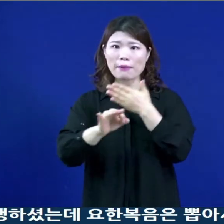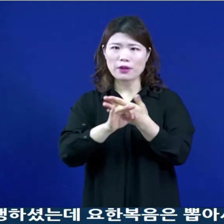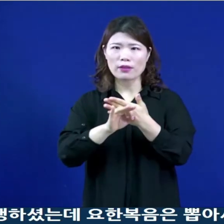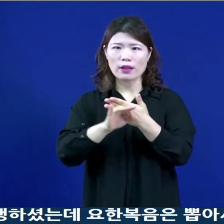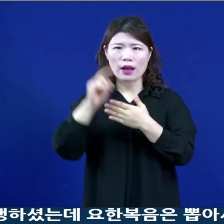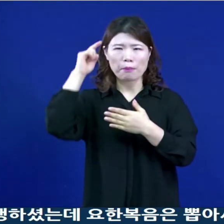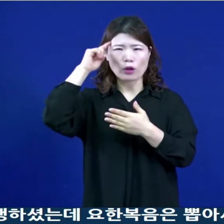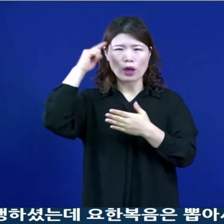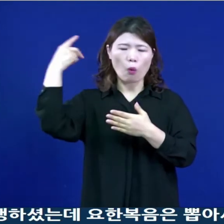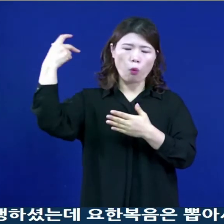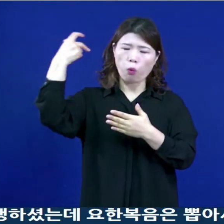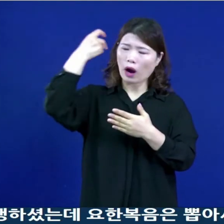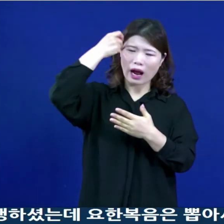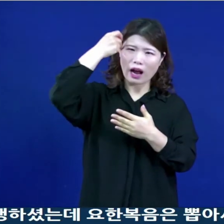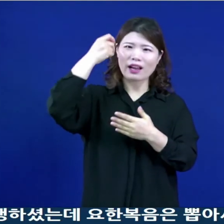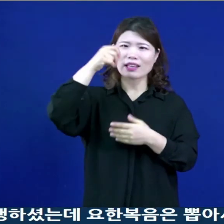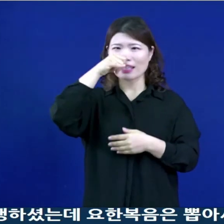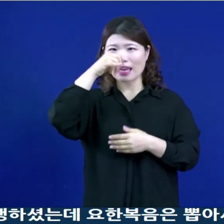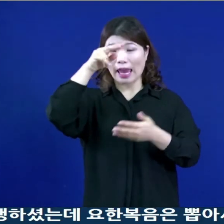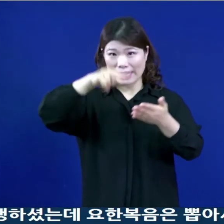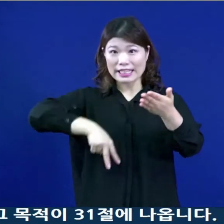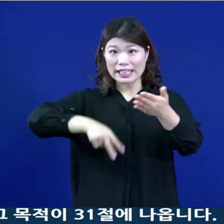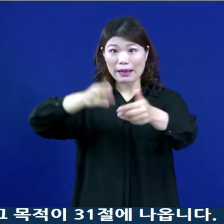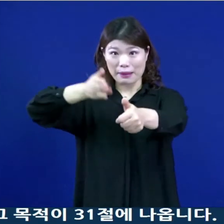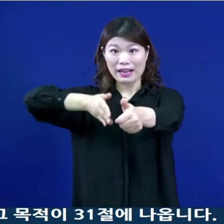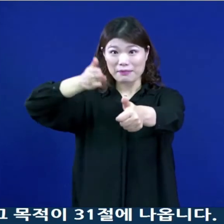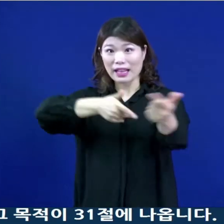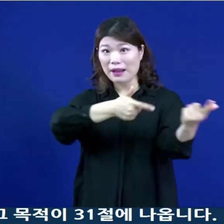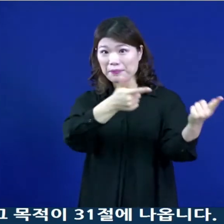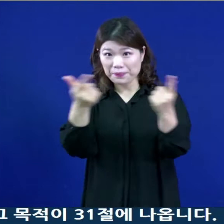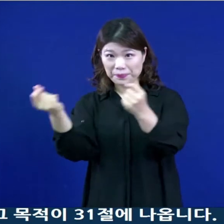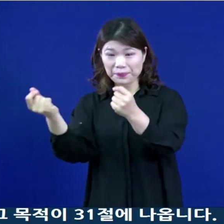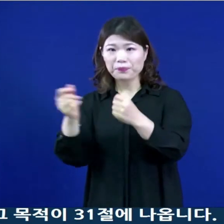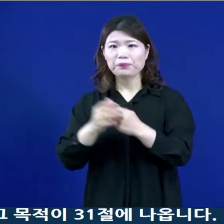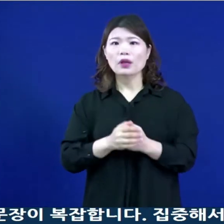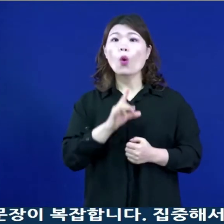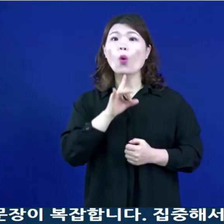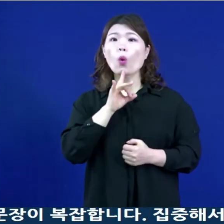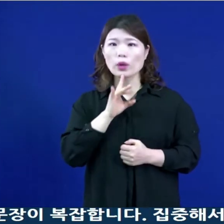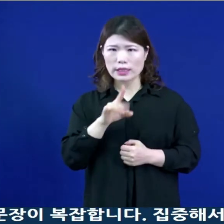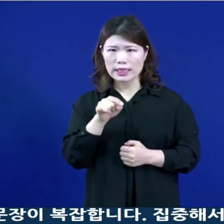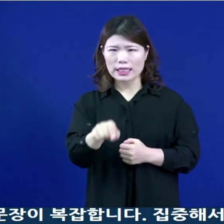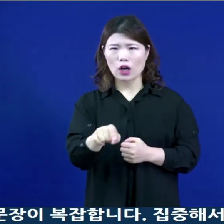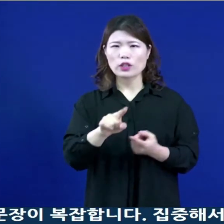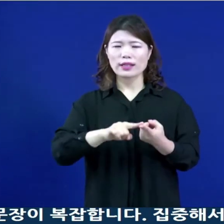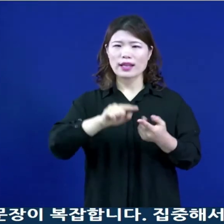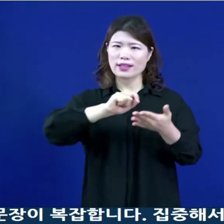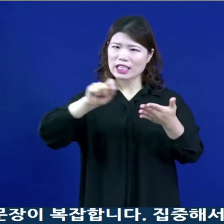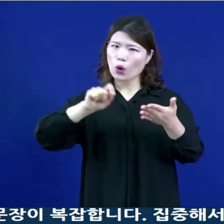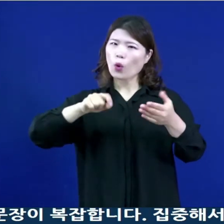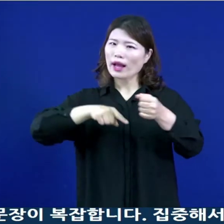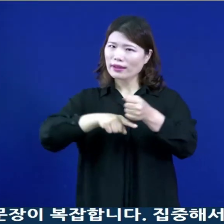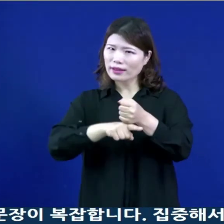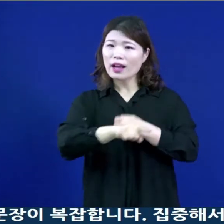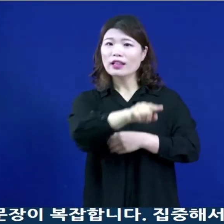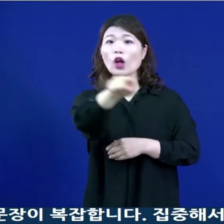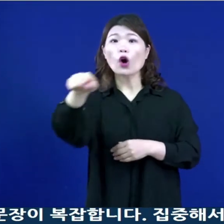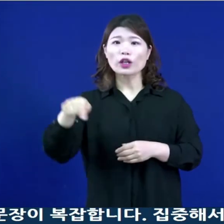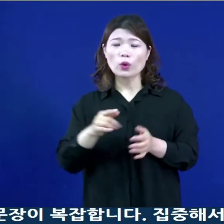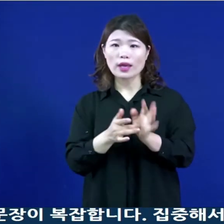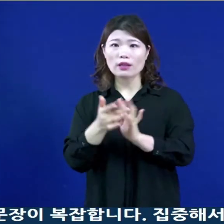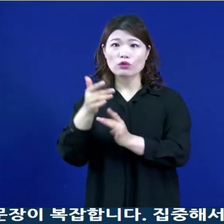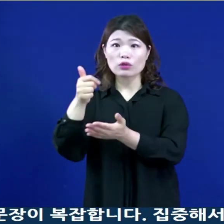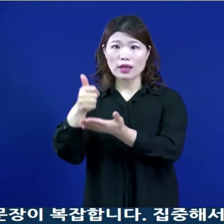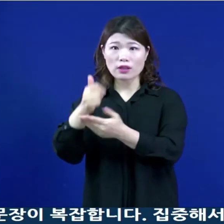들어올 수 있도록 그렇게 한번 읽기를 바랍니다. 읽겠습니다. 오직 이것을 기록함은 너희로